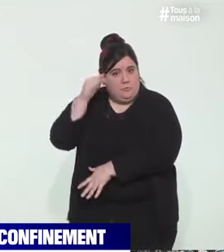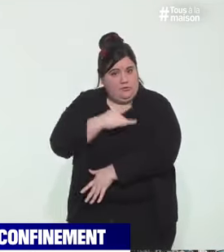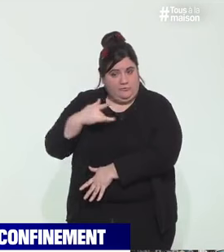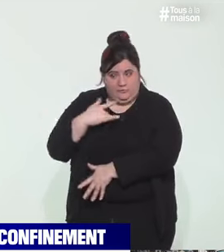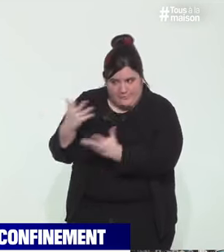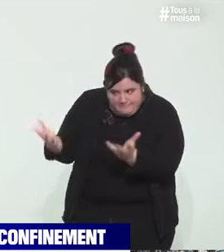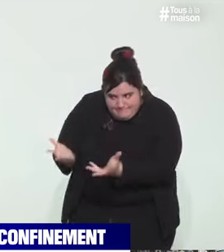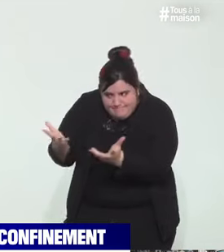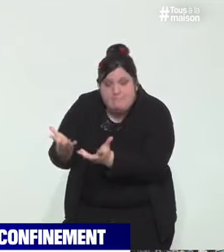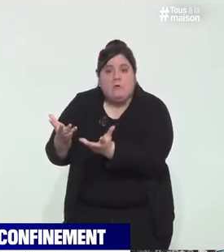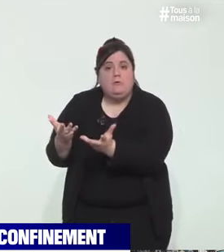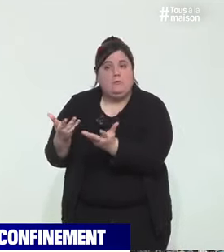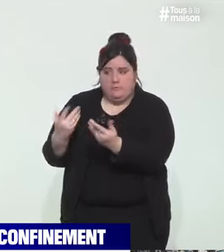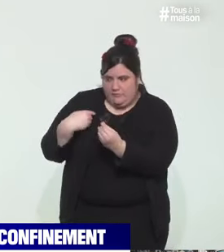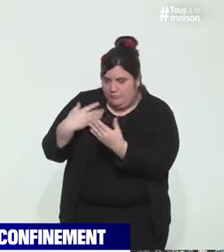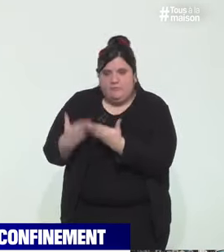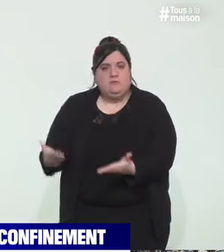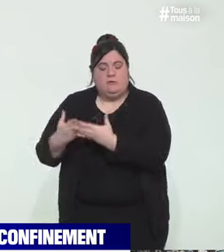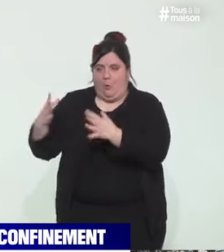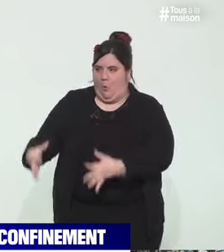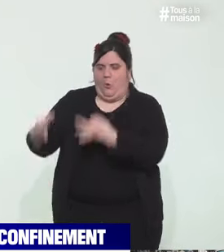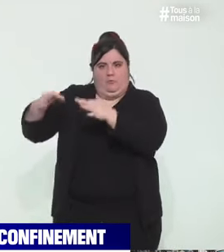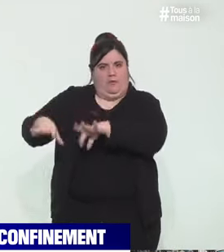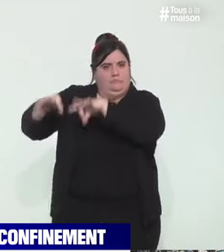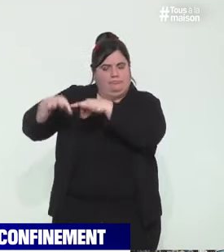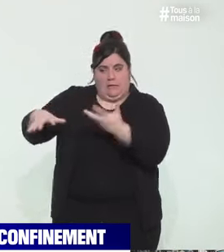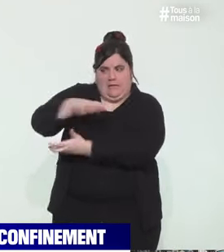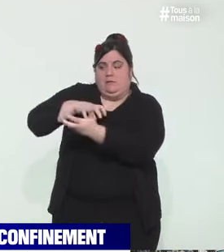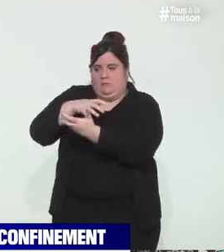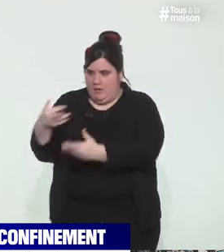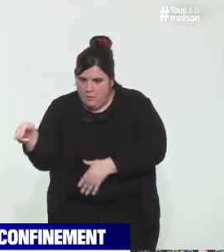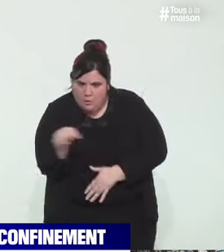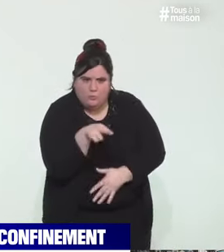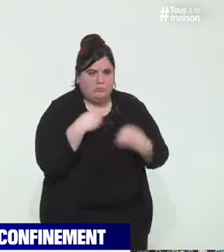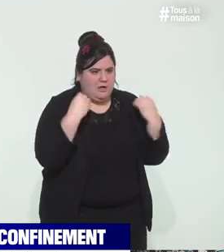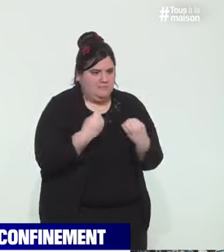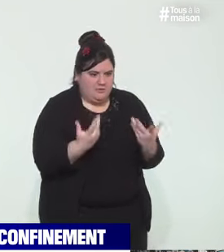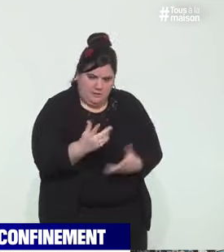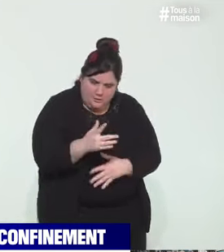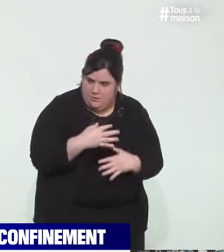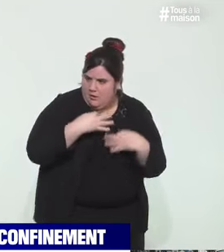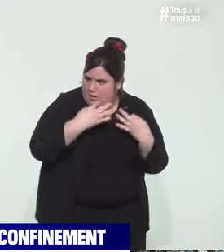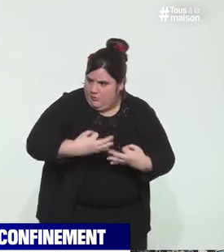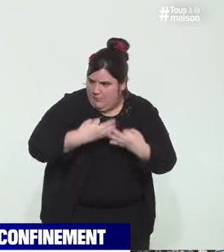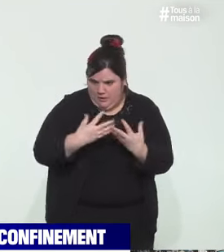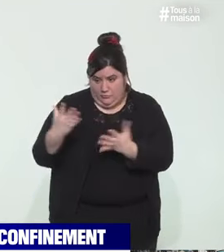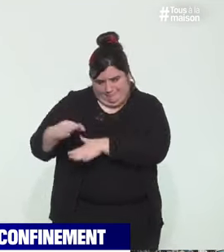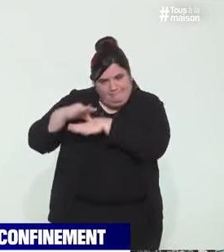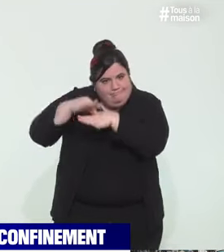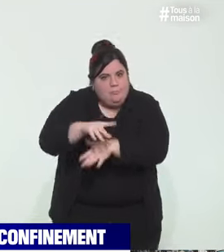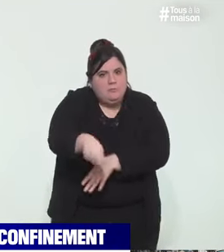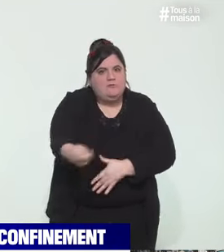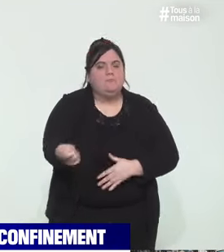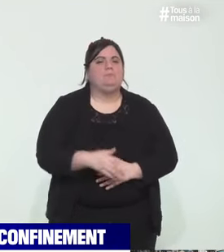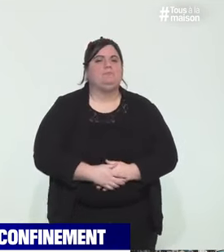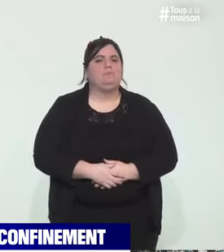activités, en particulier en ville. Une question complémentaire du Monde sur le même sujet. Que répondez-vous à la demande